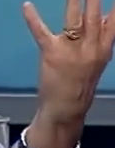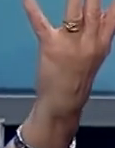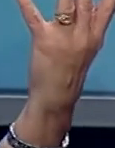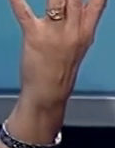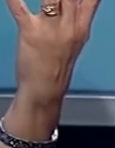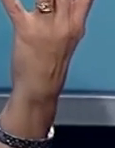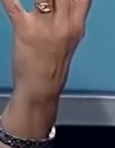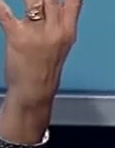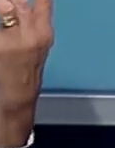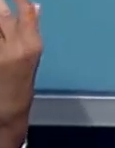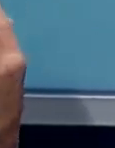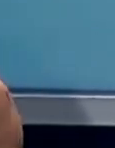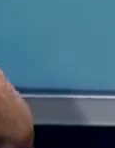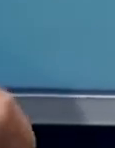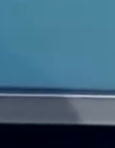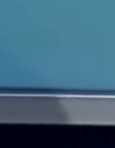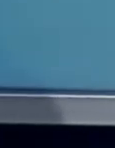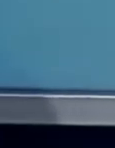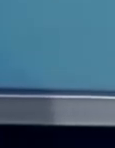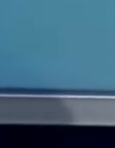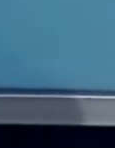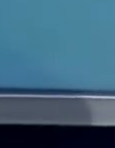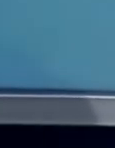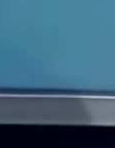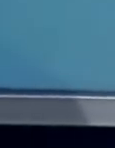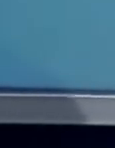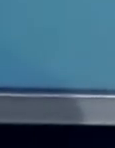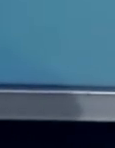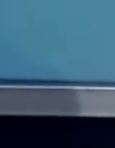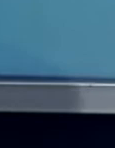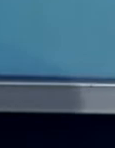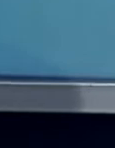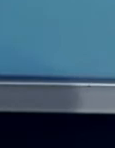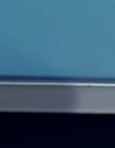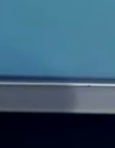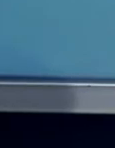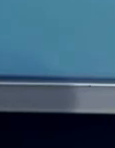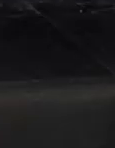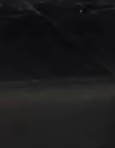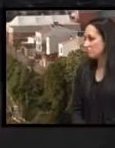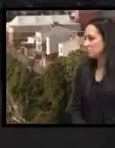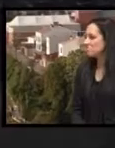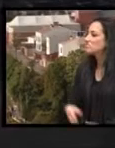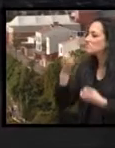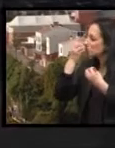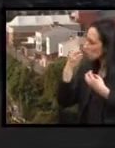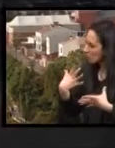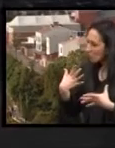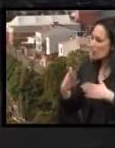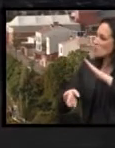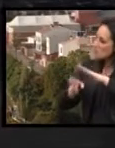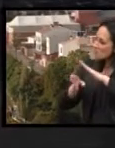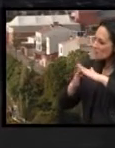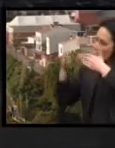no s'entén o no n'hi ha, però, bueno, però és dificultós que estigui a tot arreu, però molt bé. Anem pel camí. He